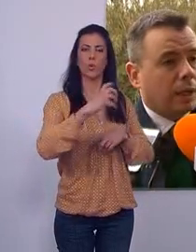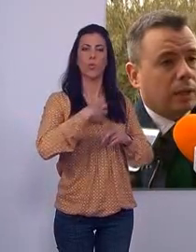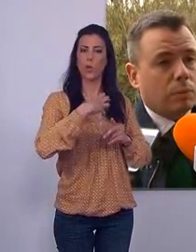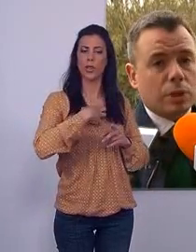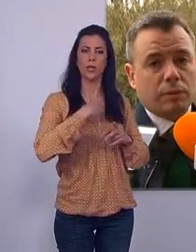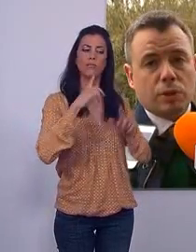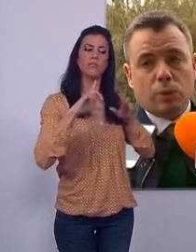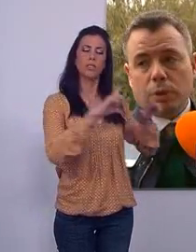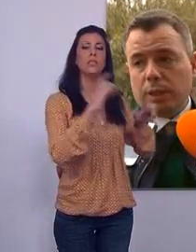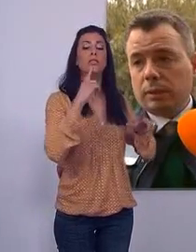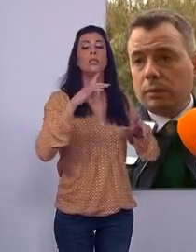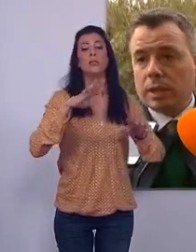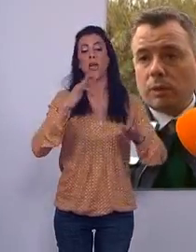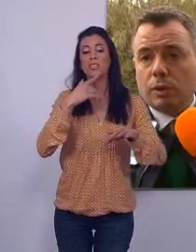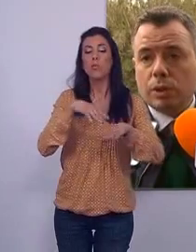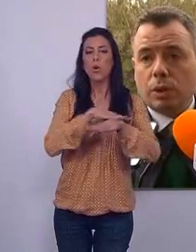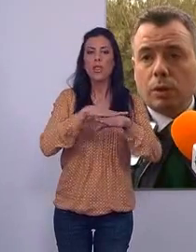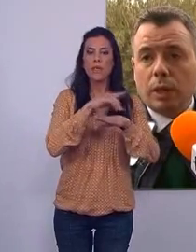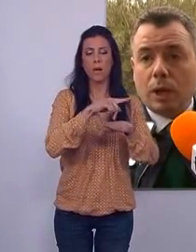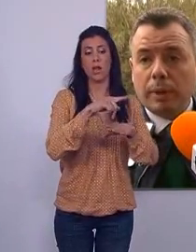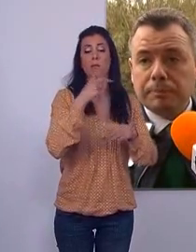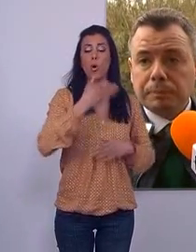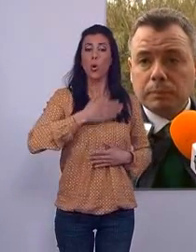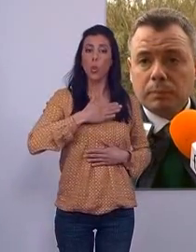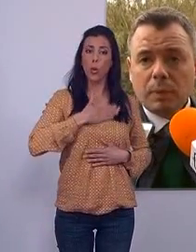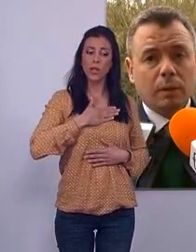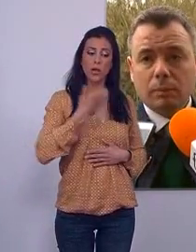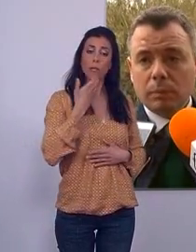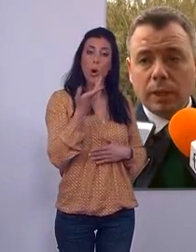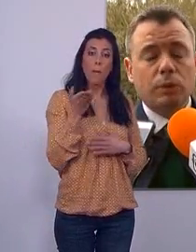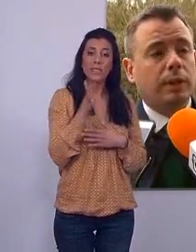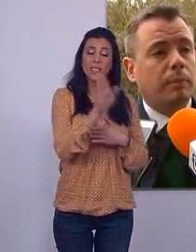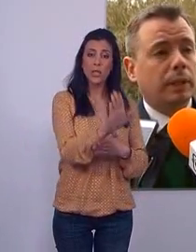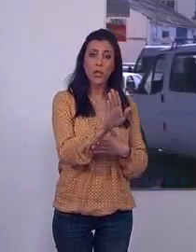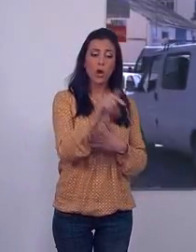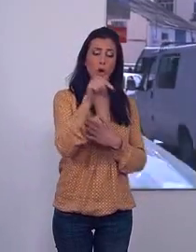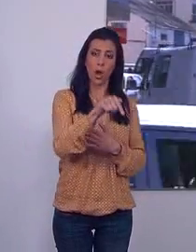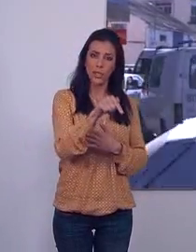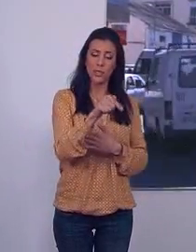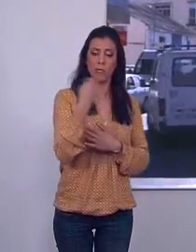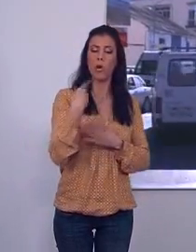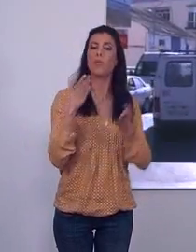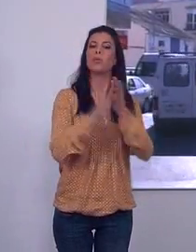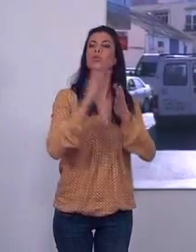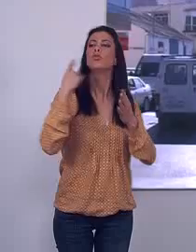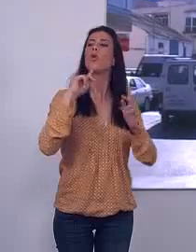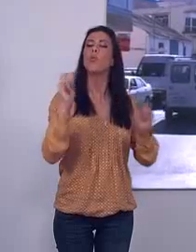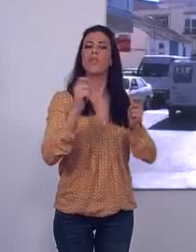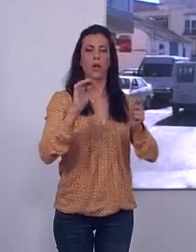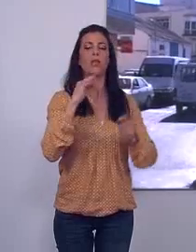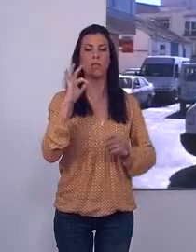tarea que acometieran los vicios municipales en caso de que el dueño no esté presente en ese momento